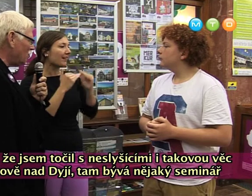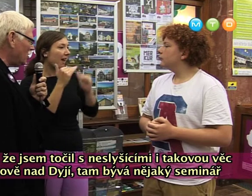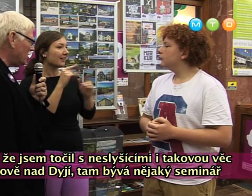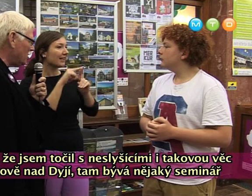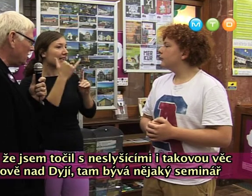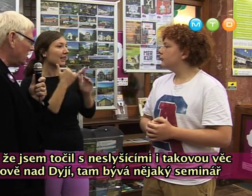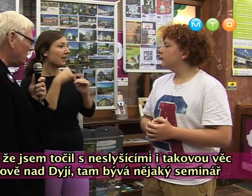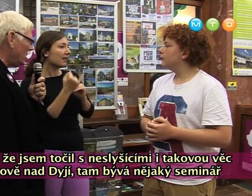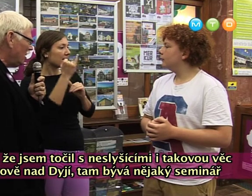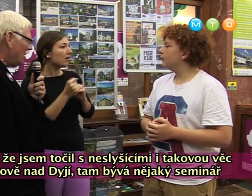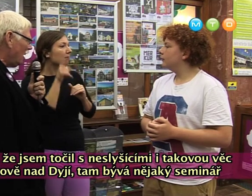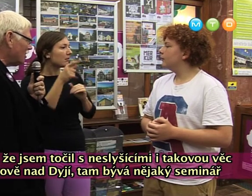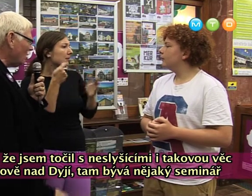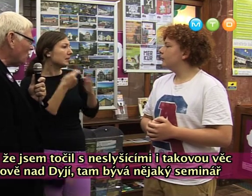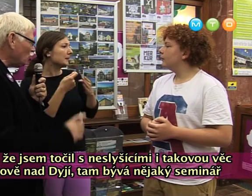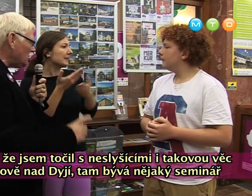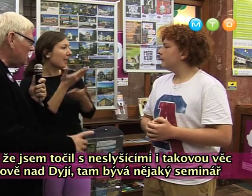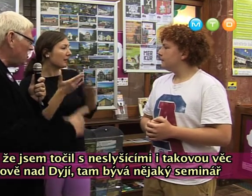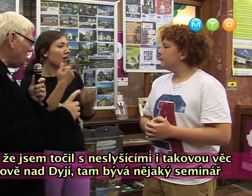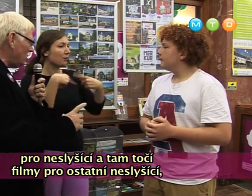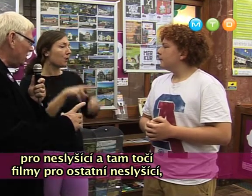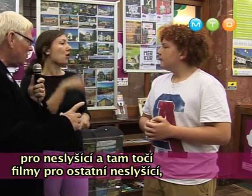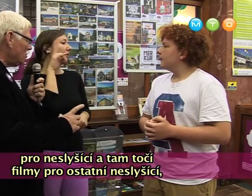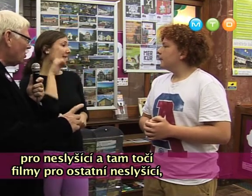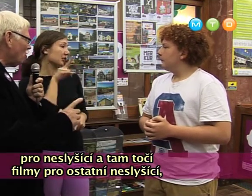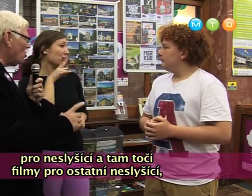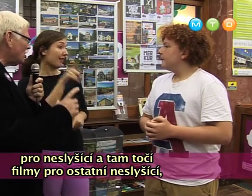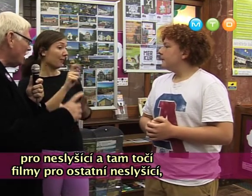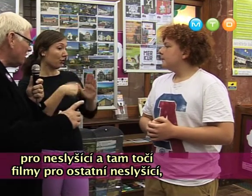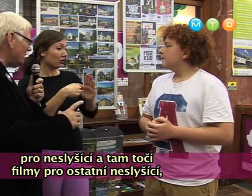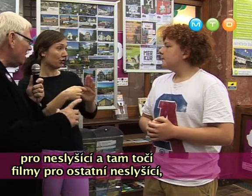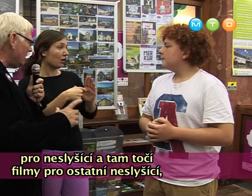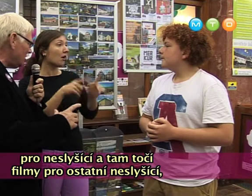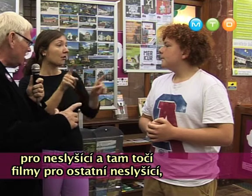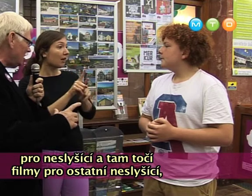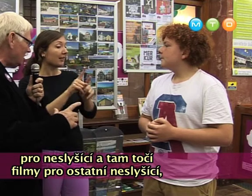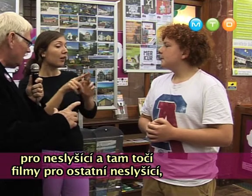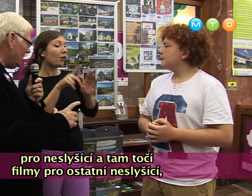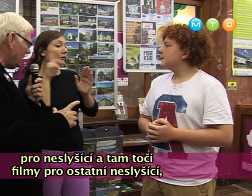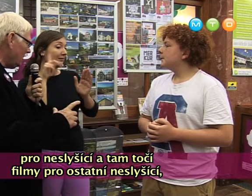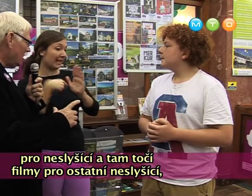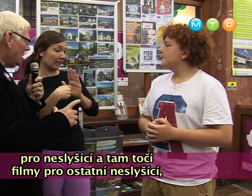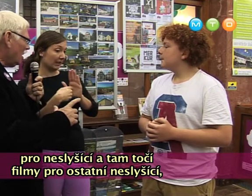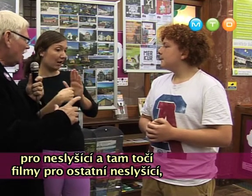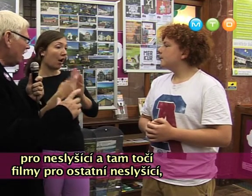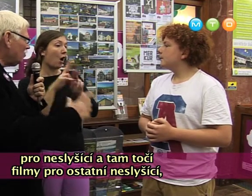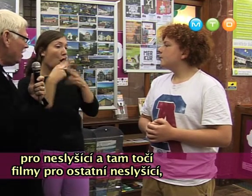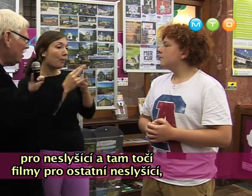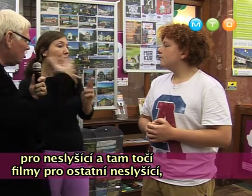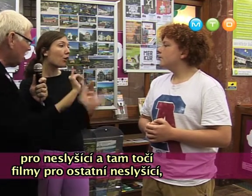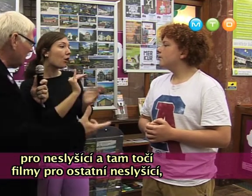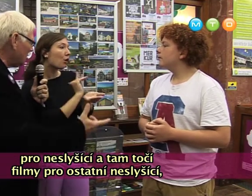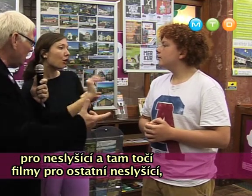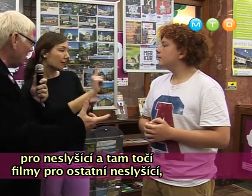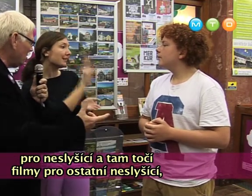bývá pro neslyšící a tam točí filmy pro ostatní neslyšící, jak mají